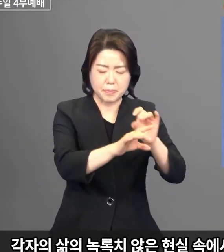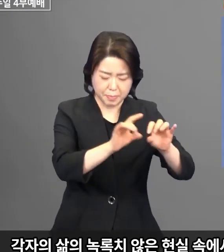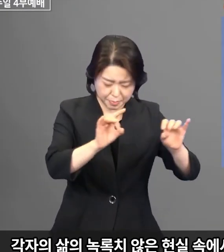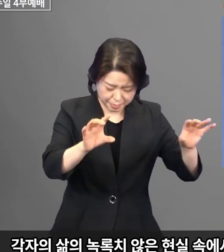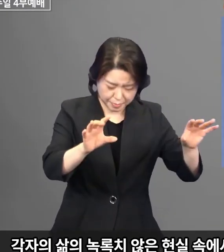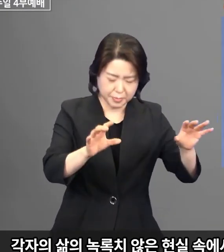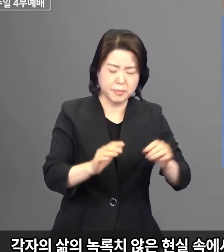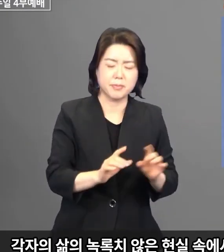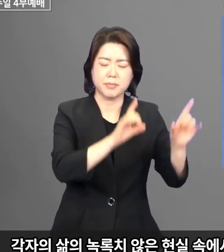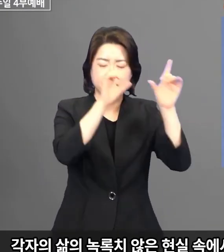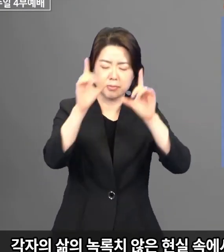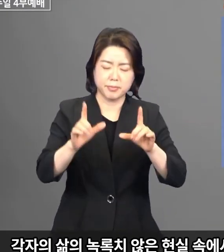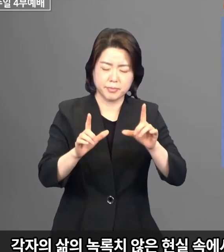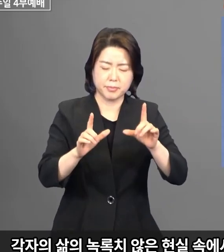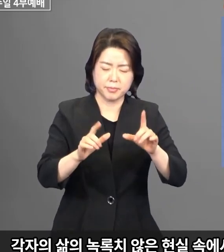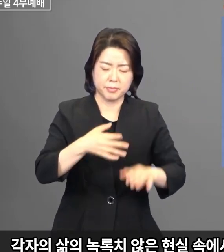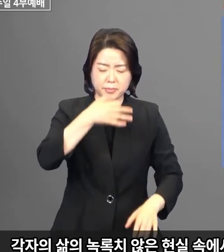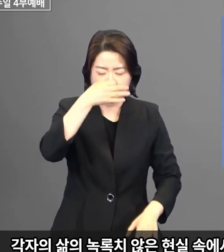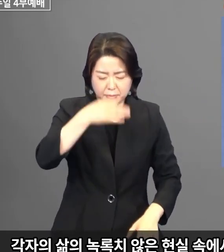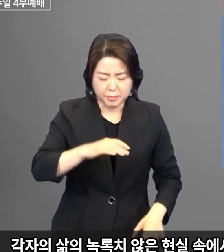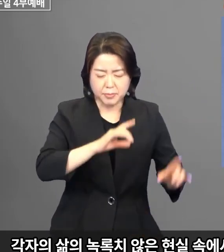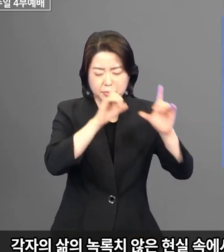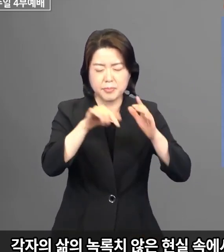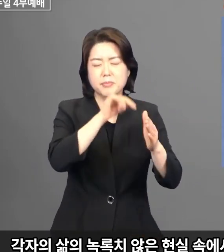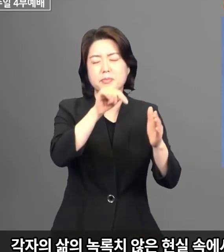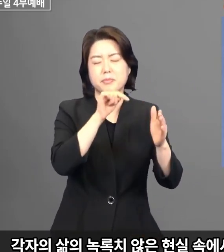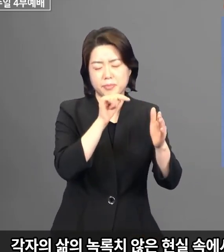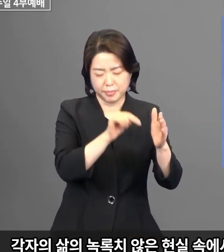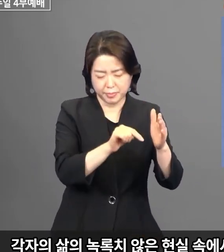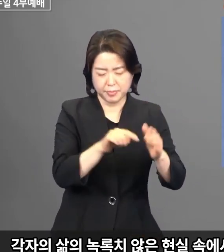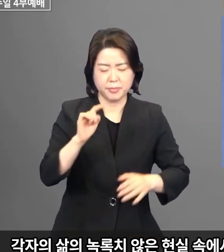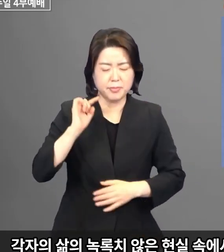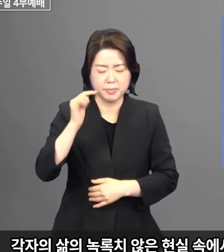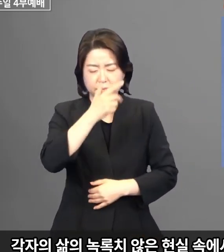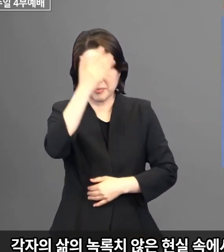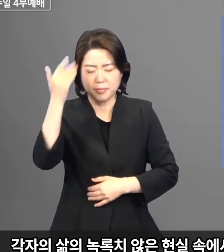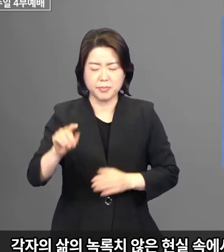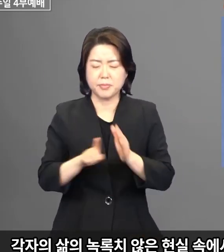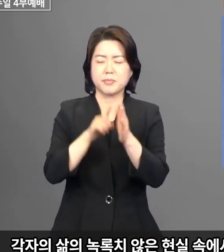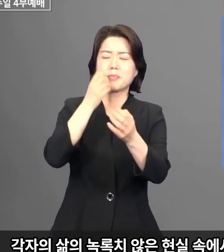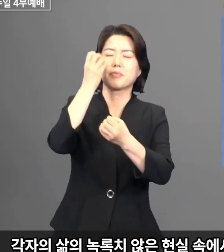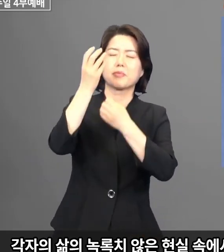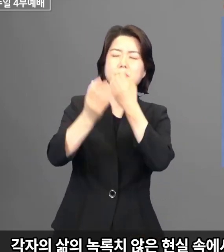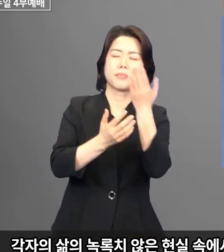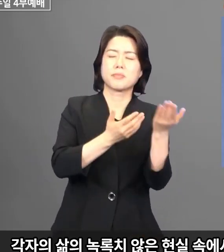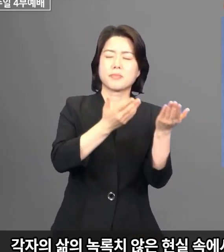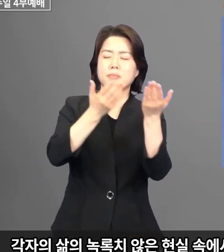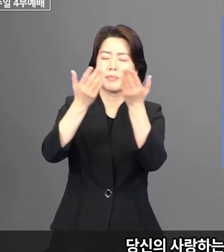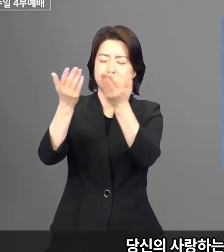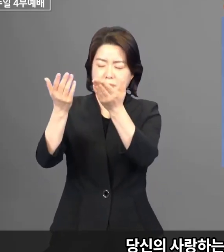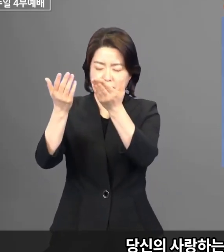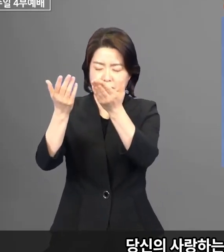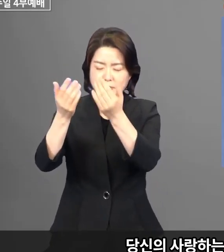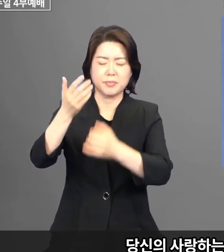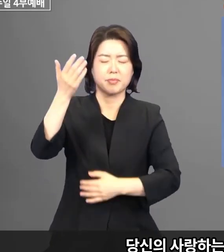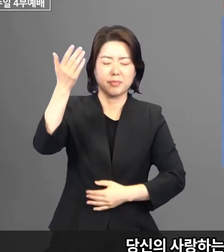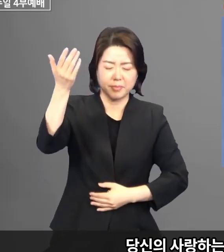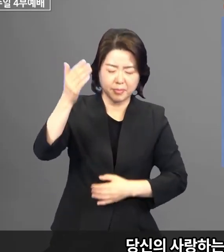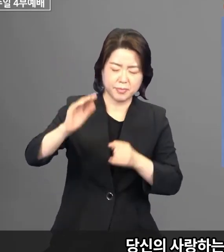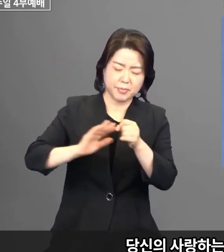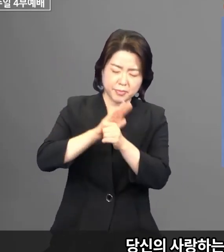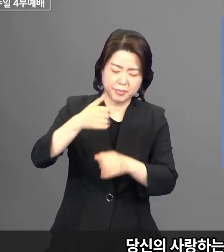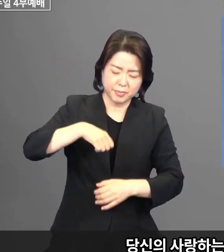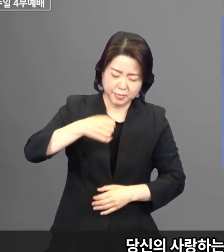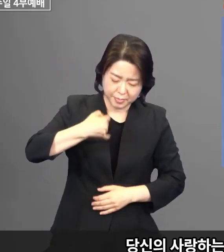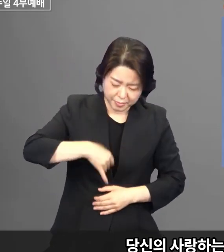각자의 삶의 녹록지 않은 현실 속에서 이 아름다운 신앙의 고백을 드리는 당신의 사랑하는